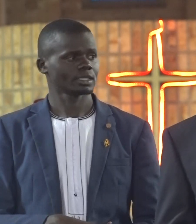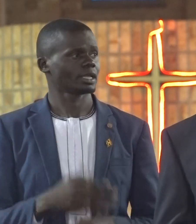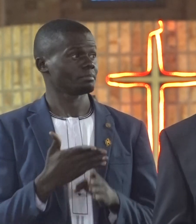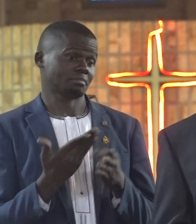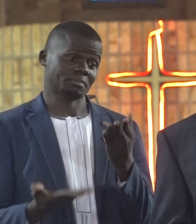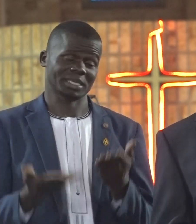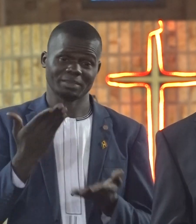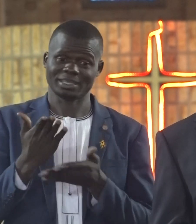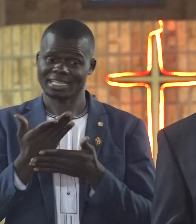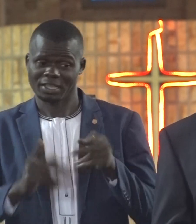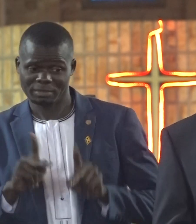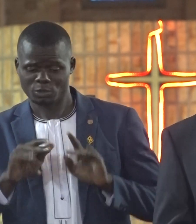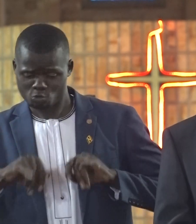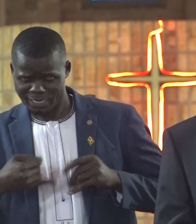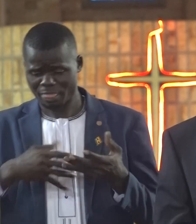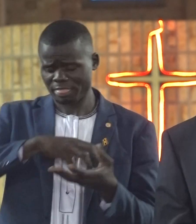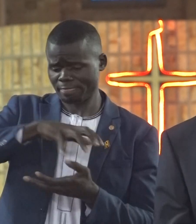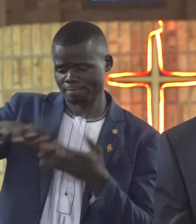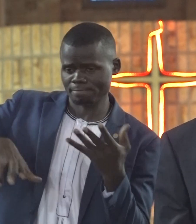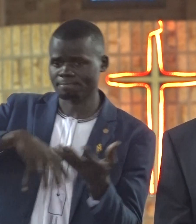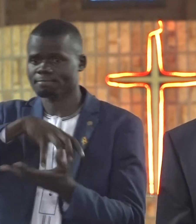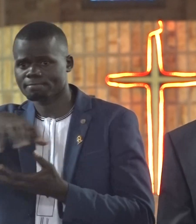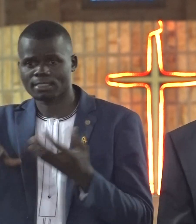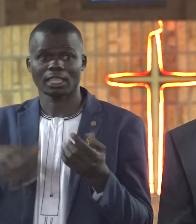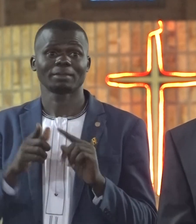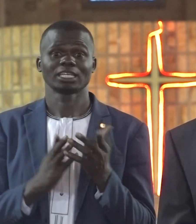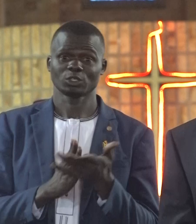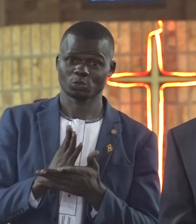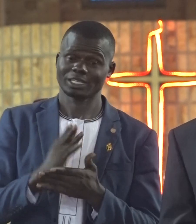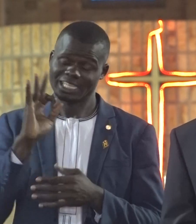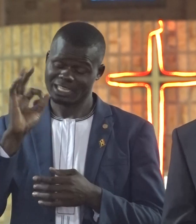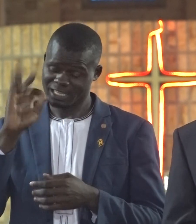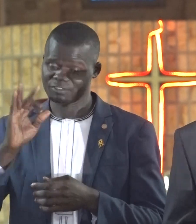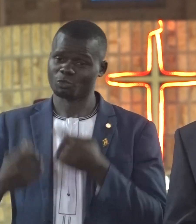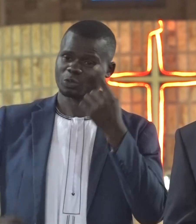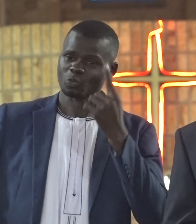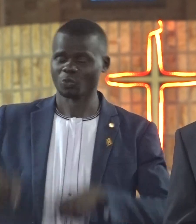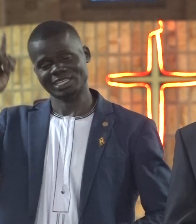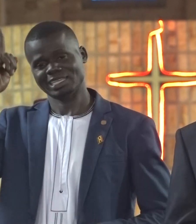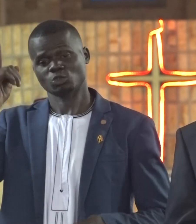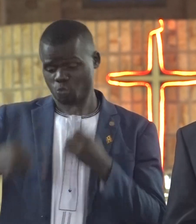Wayinza okubaawo abagezaako okututawaanya naye okutuwangula kikafuuwe.